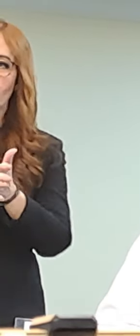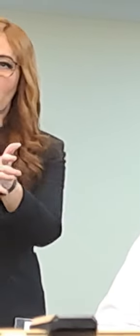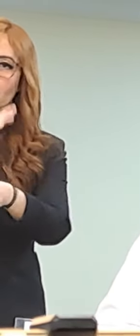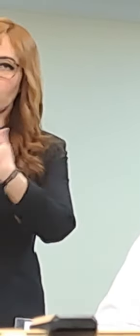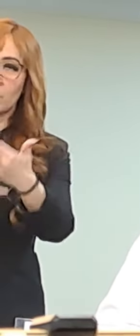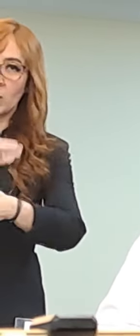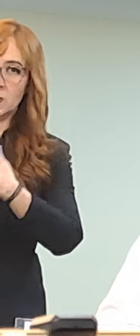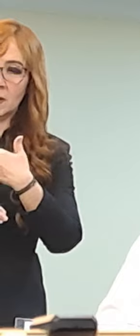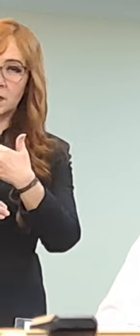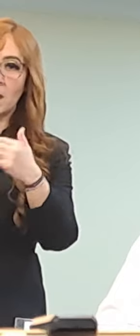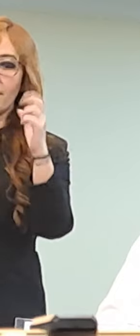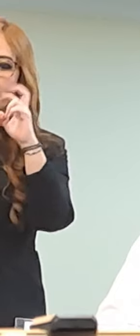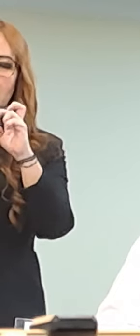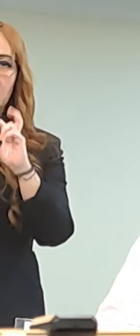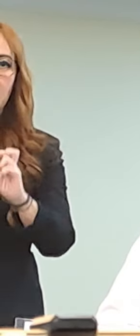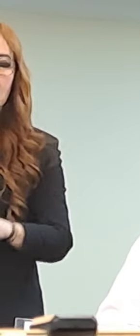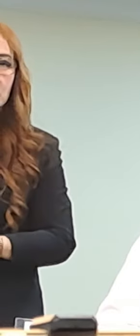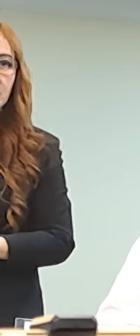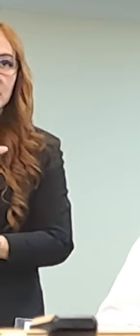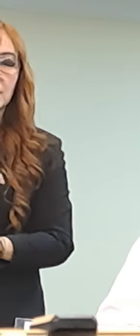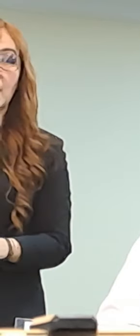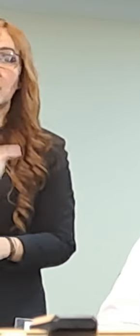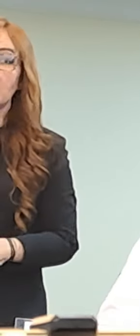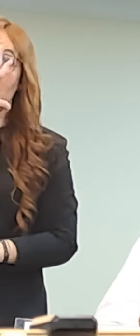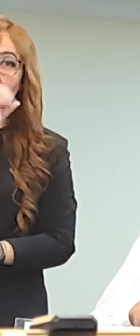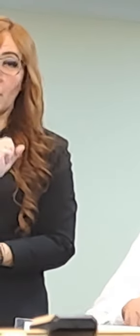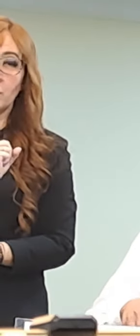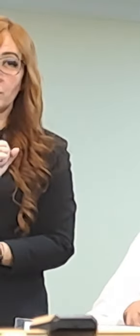proses penyidikan, seperti yang ketahui ada